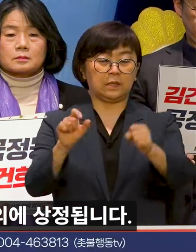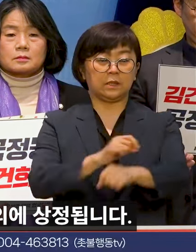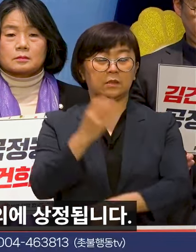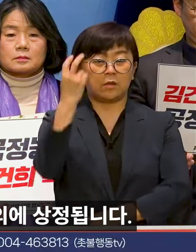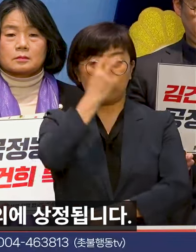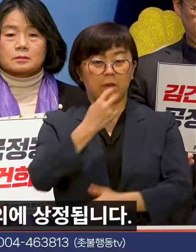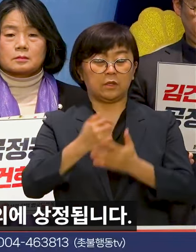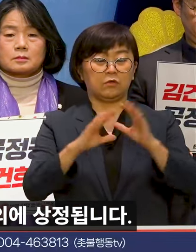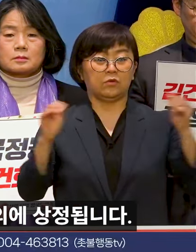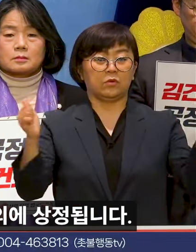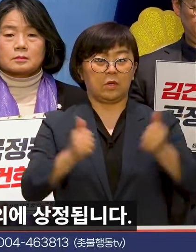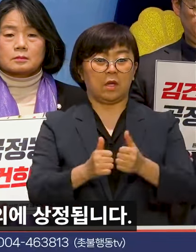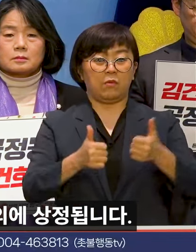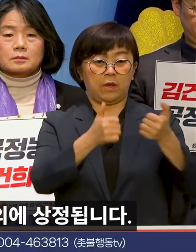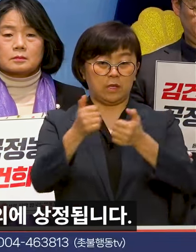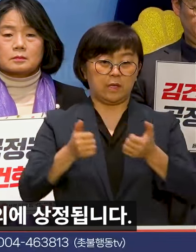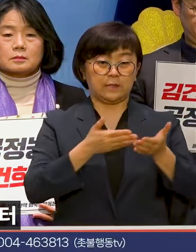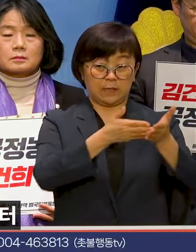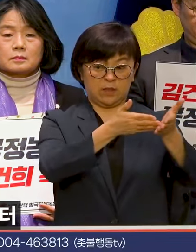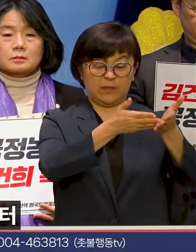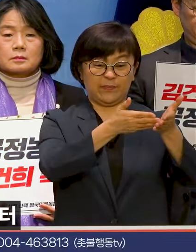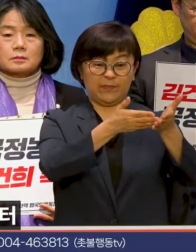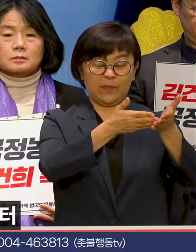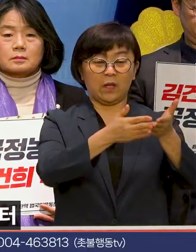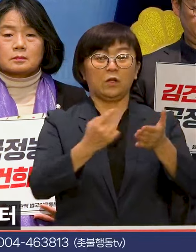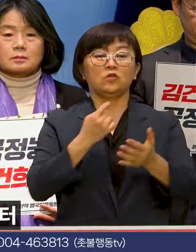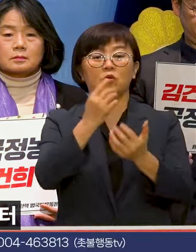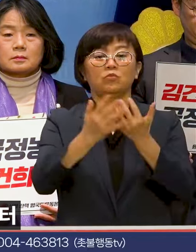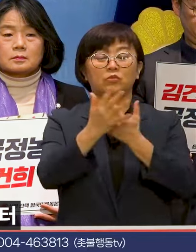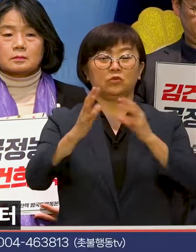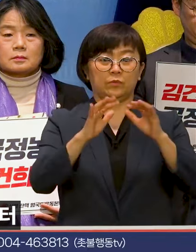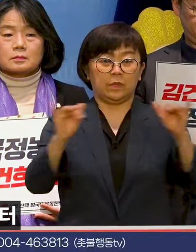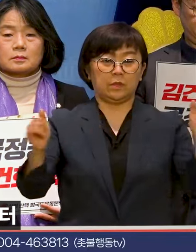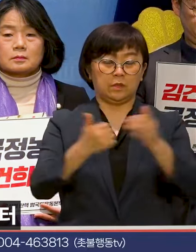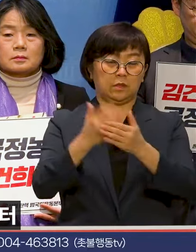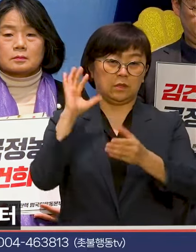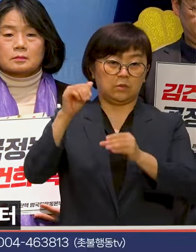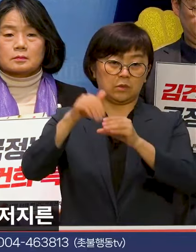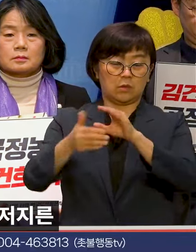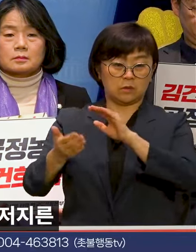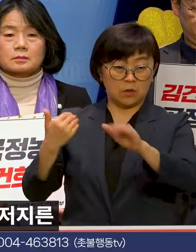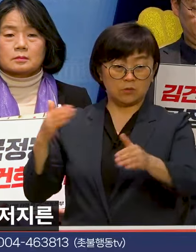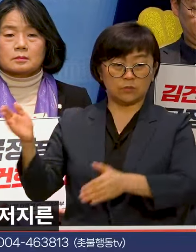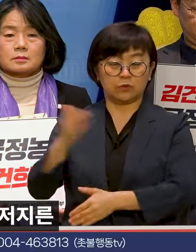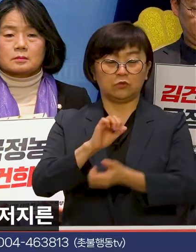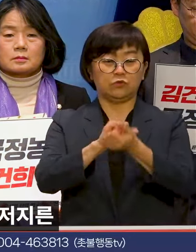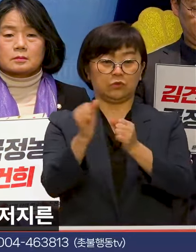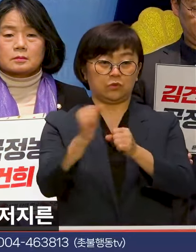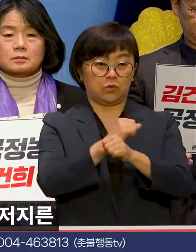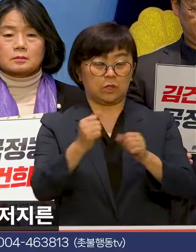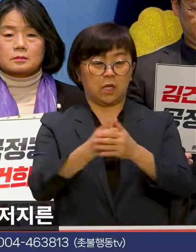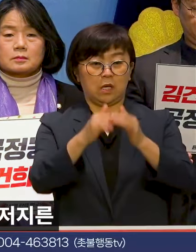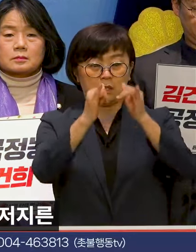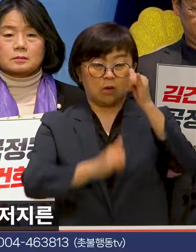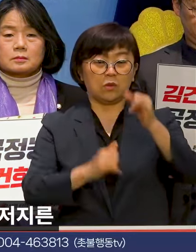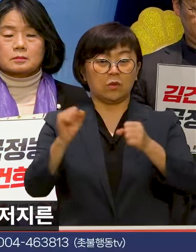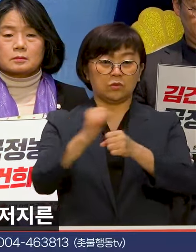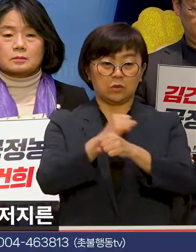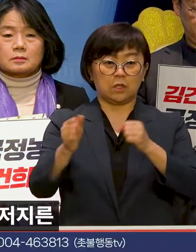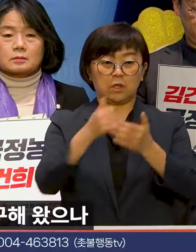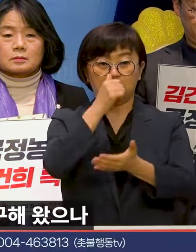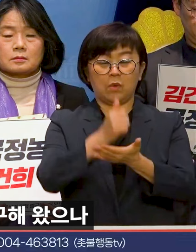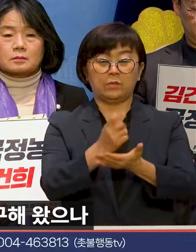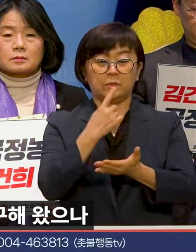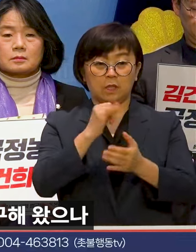국회 본회에 상정됩니다 촛불 국민들이 재선 이전부터 주가조작 경력 조작의 범죄를